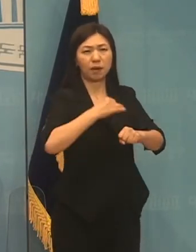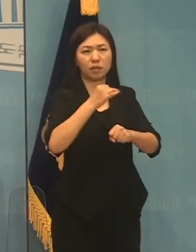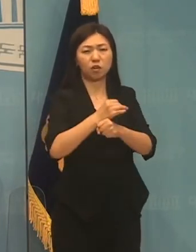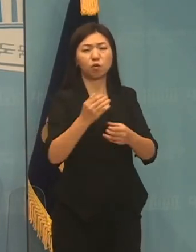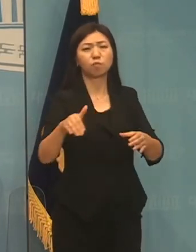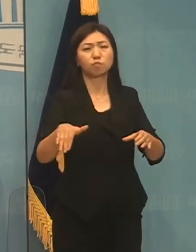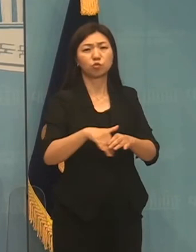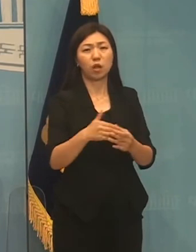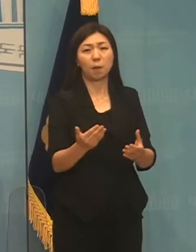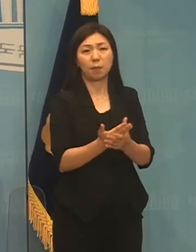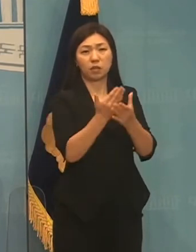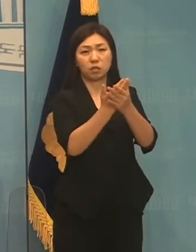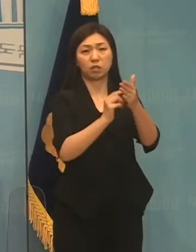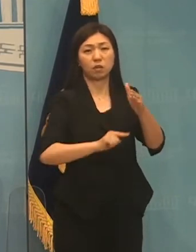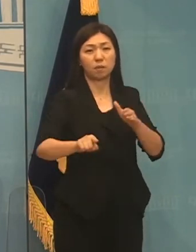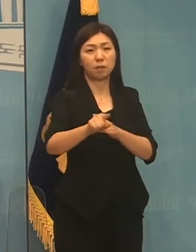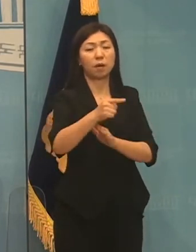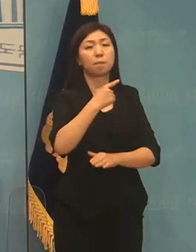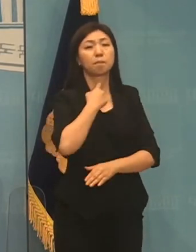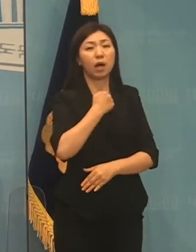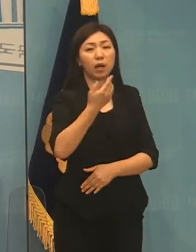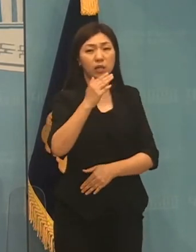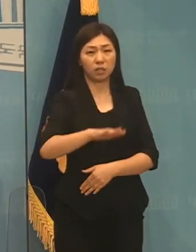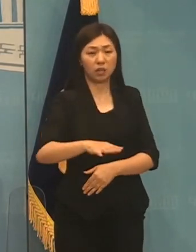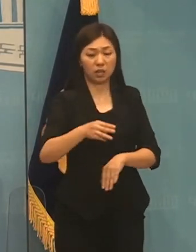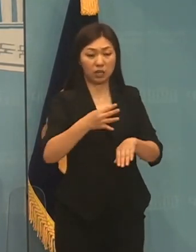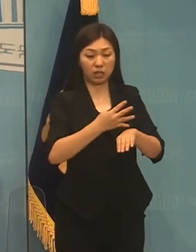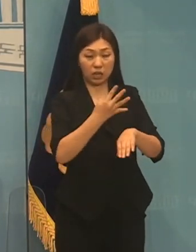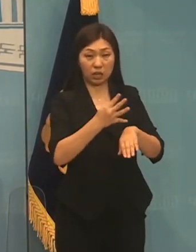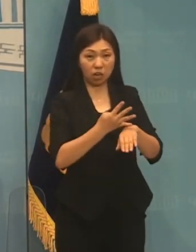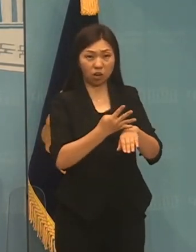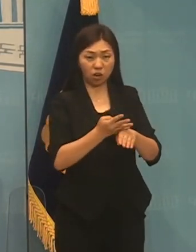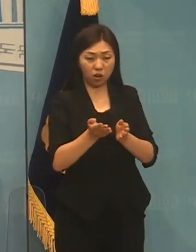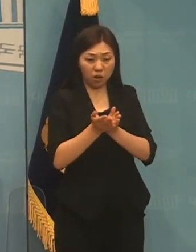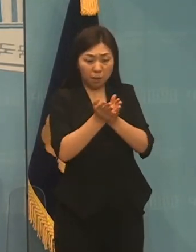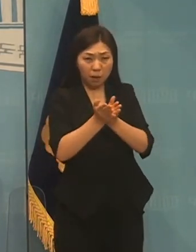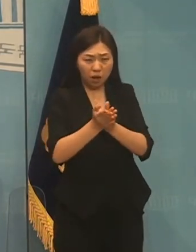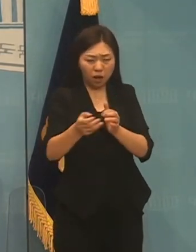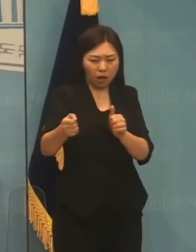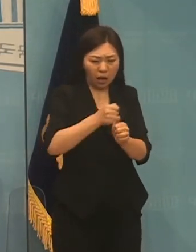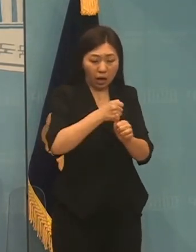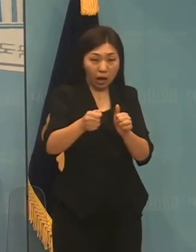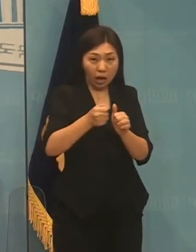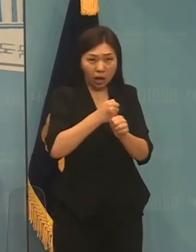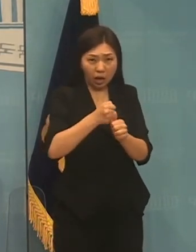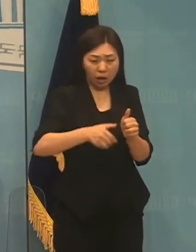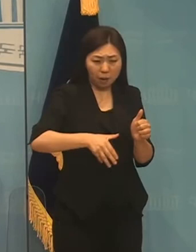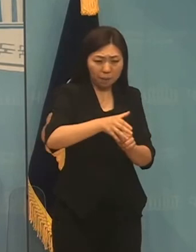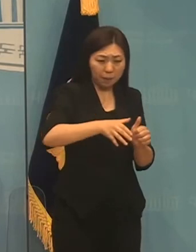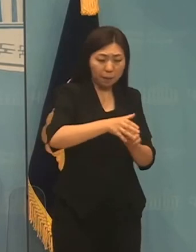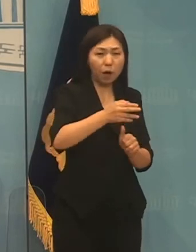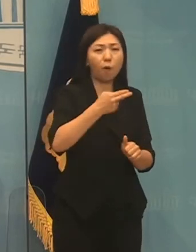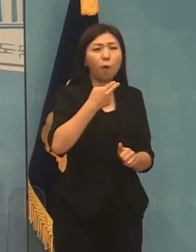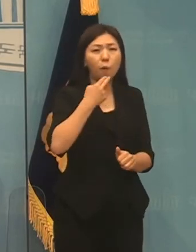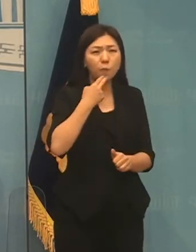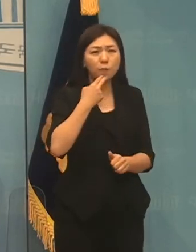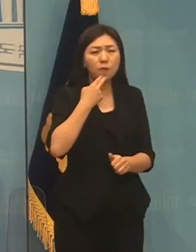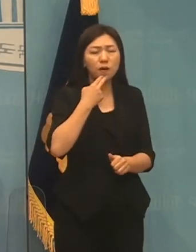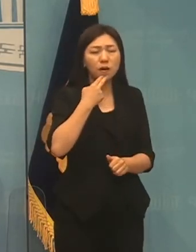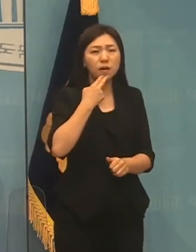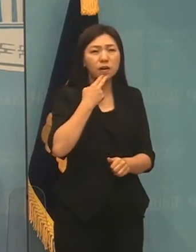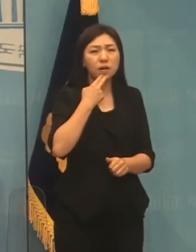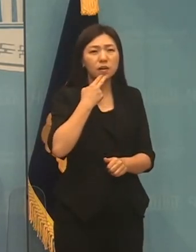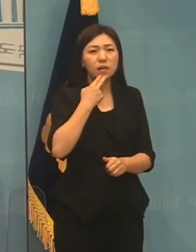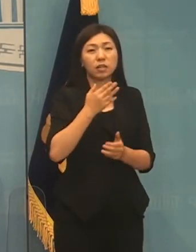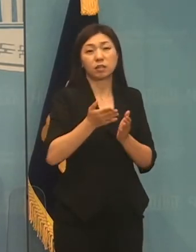선도하였는데 대령항적으로 제안 진통함은 부타 및 방어 배경이 없는 유일한 부대가 되고